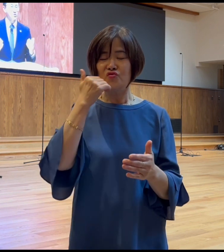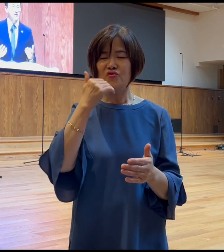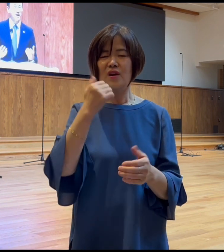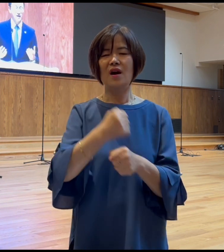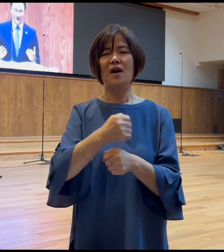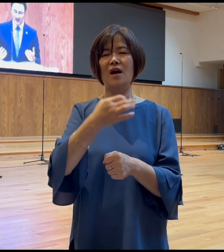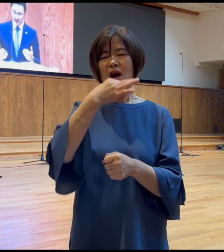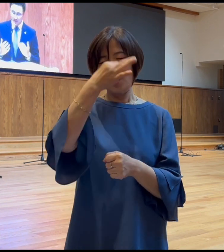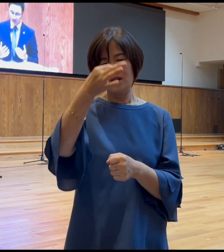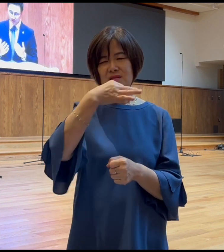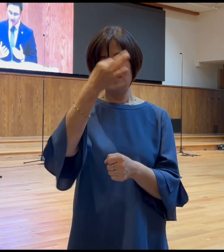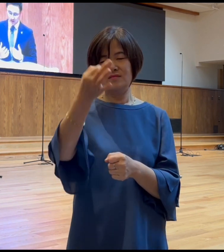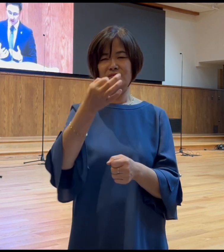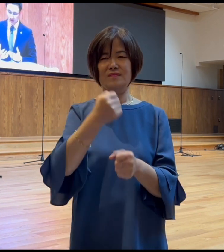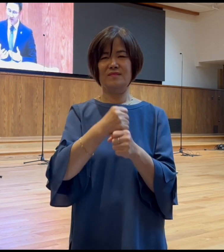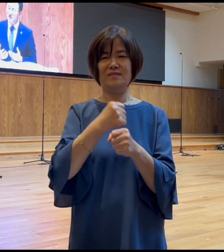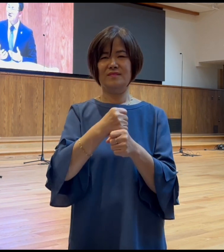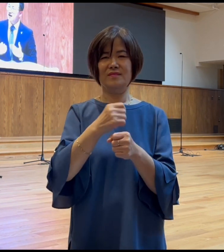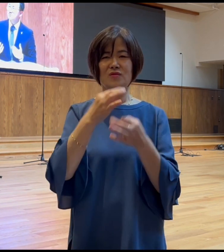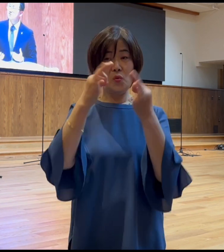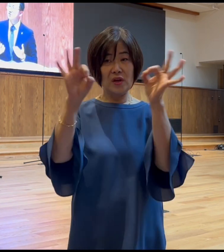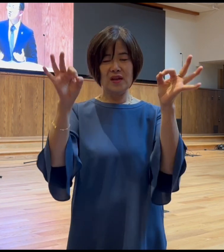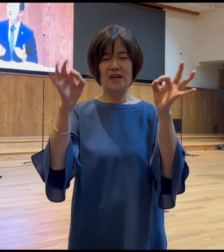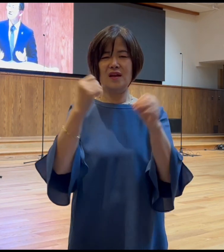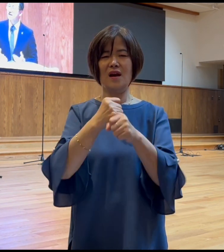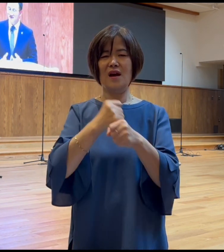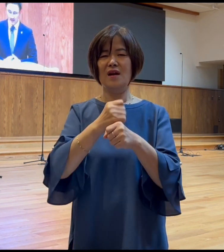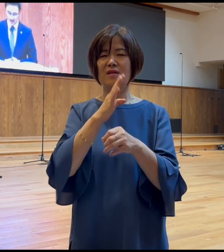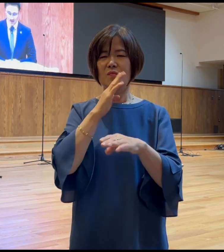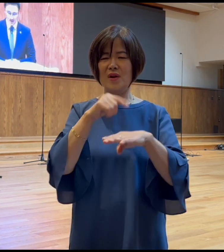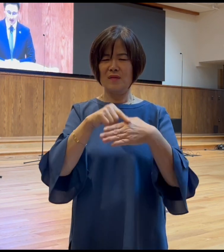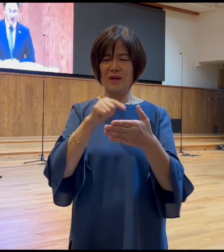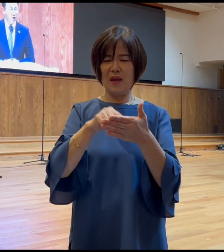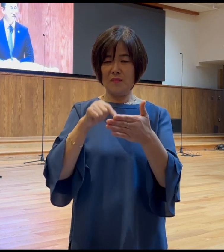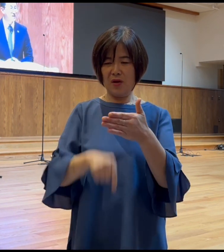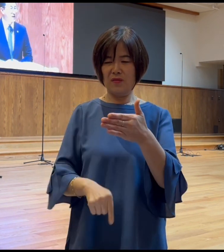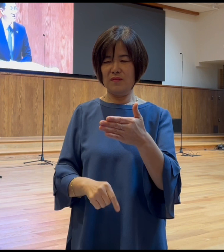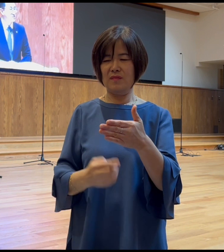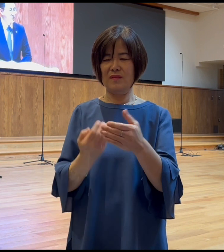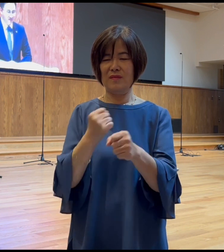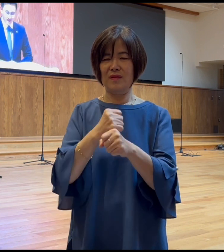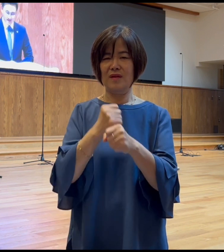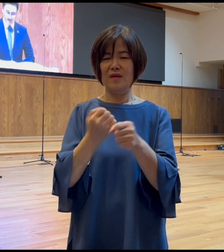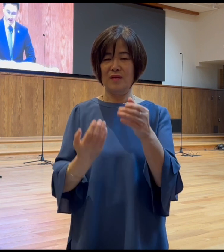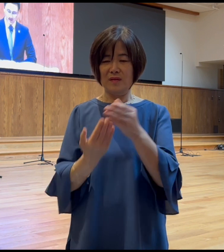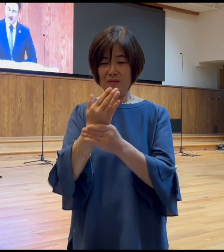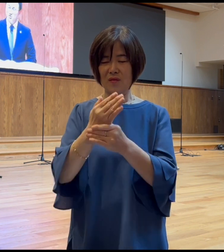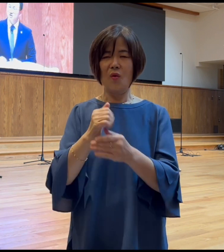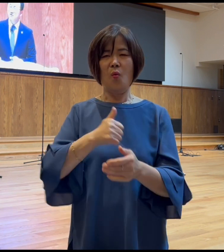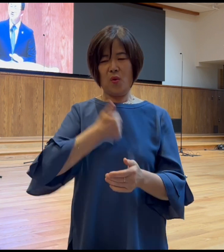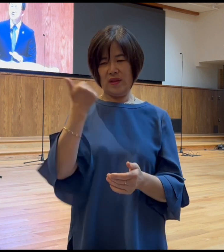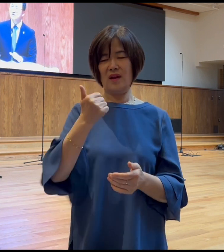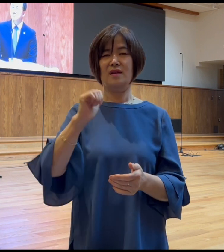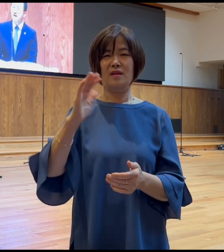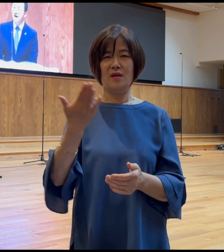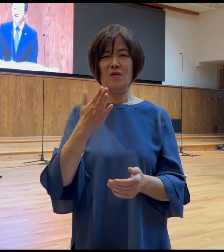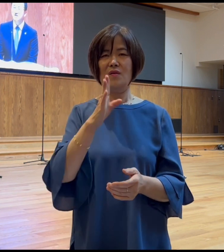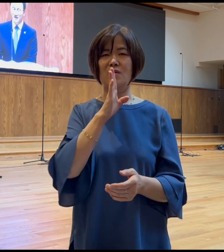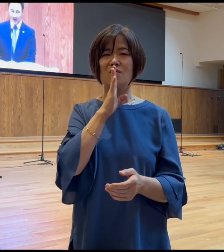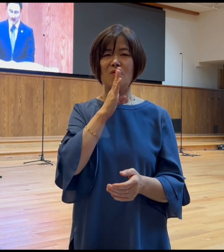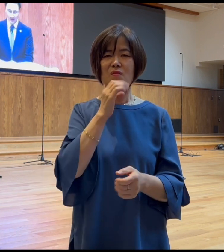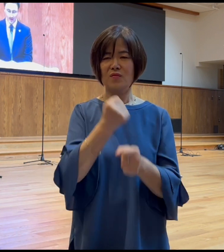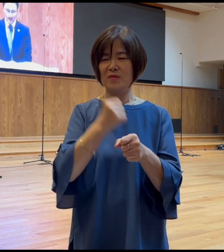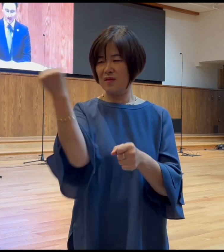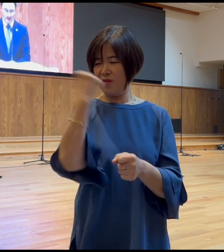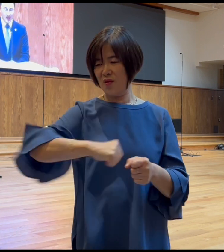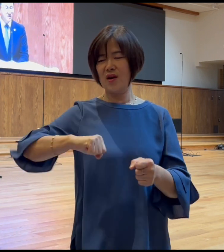한 소리가 이 내면을 움직이고 감정적으로 반응하는 일들이 얼마나 많은지 모릅니다. 사춘기를 겪는 10대